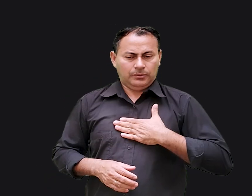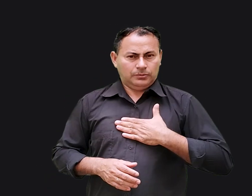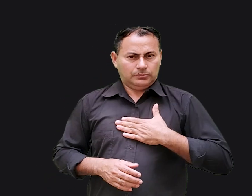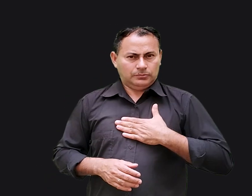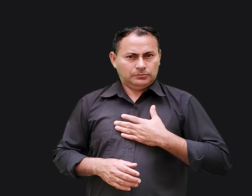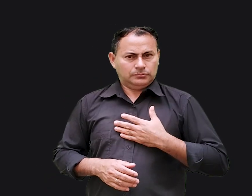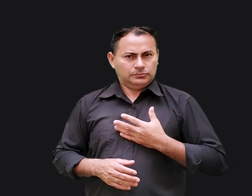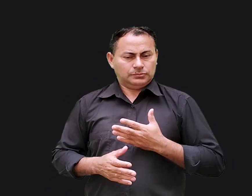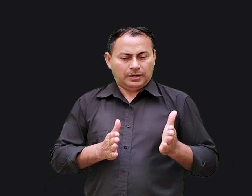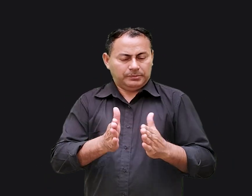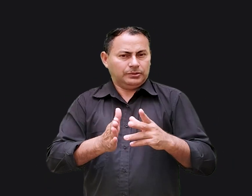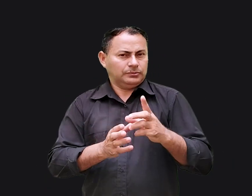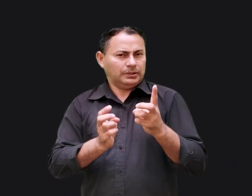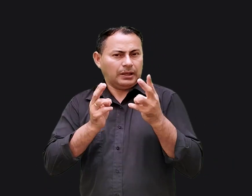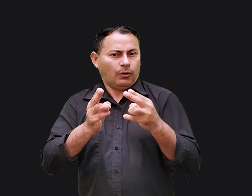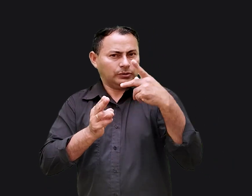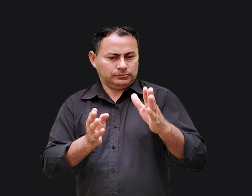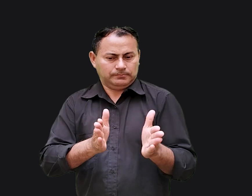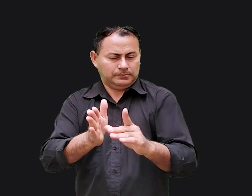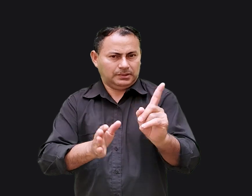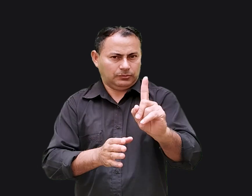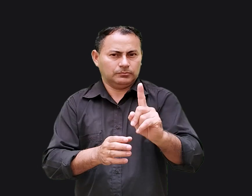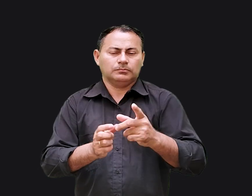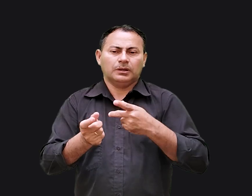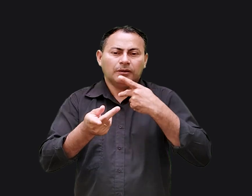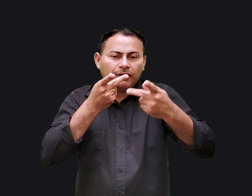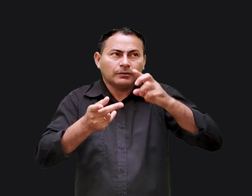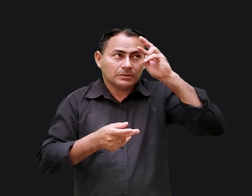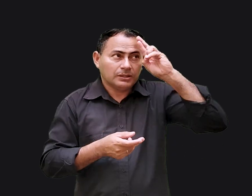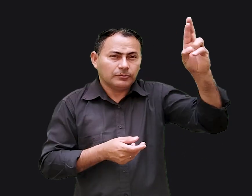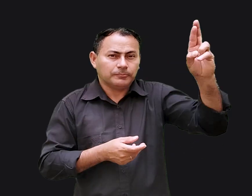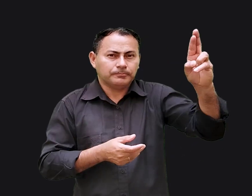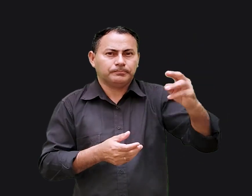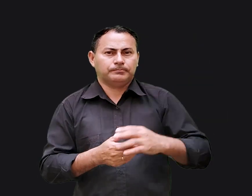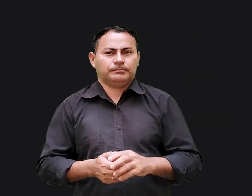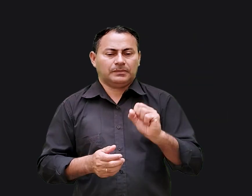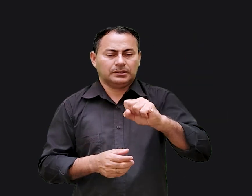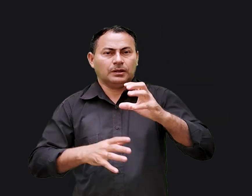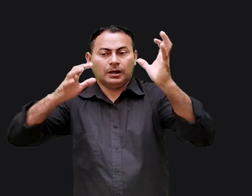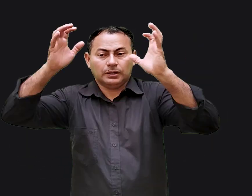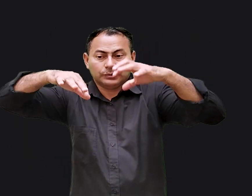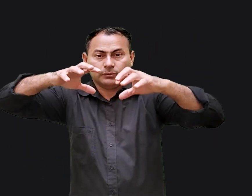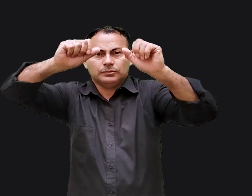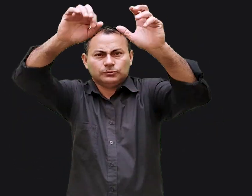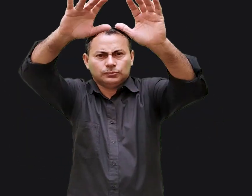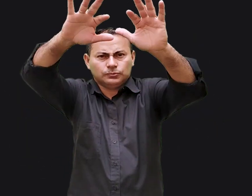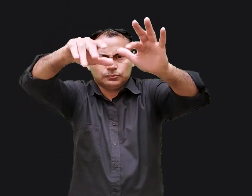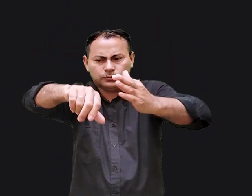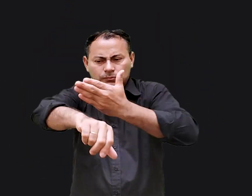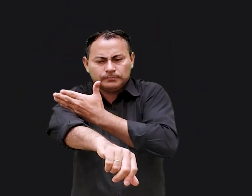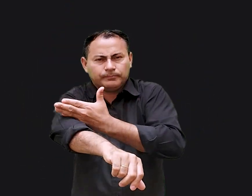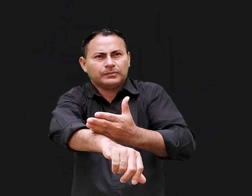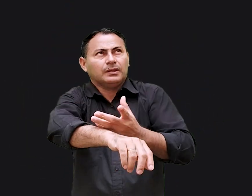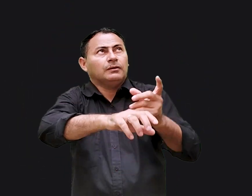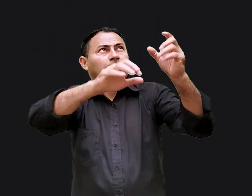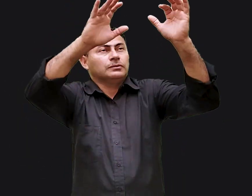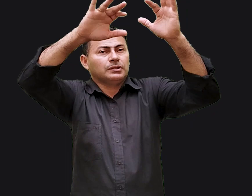seus caminhos são os meus caminhos. Declara o Senhor. Assim como a chuva e a neve descem dos céus e não voltam